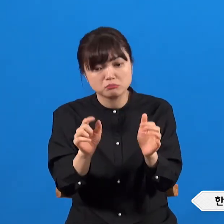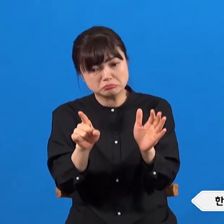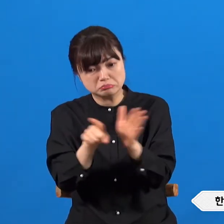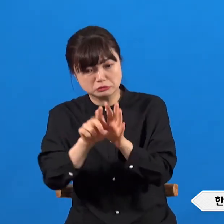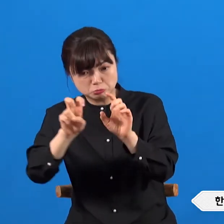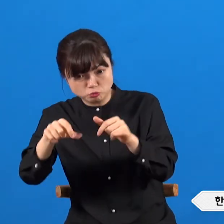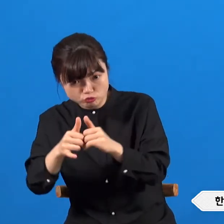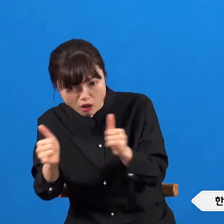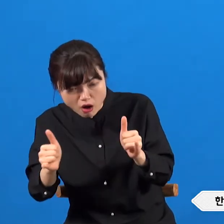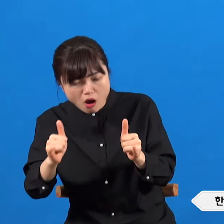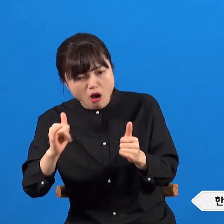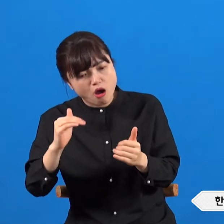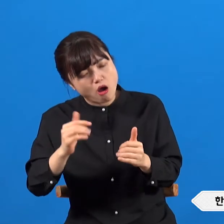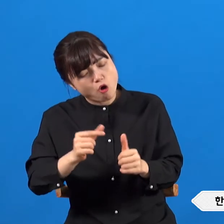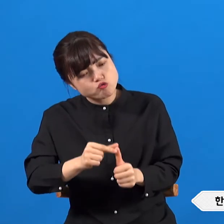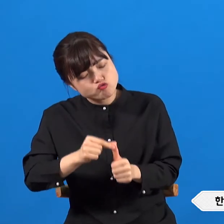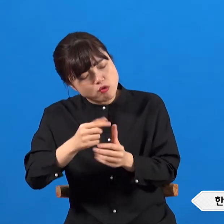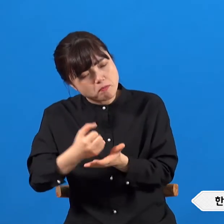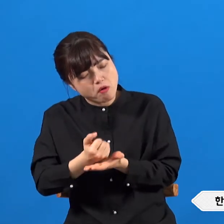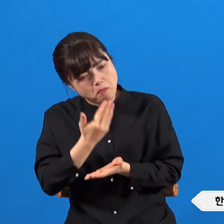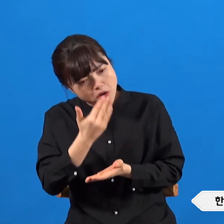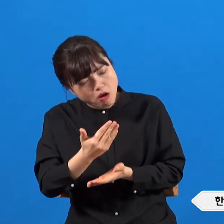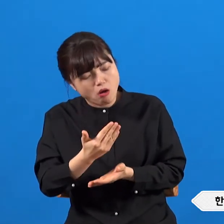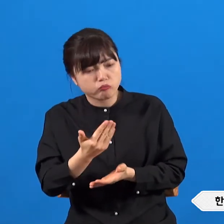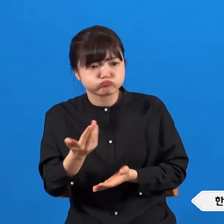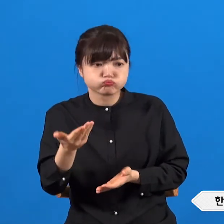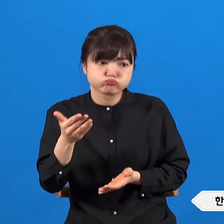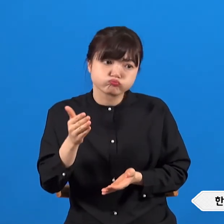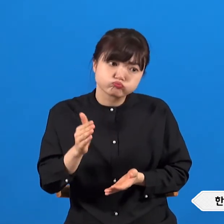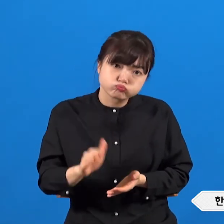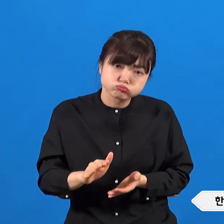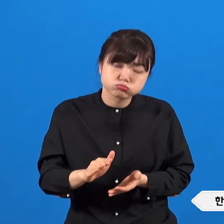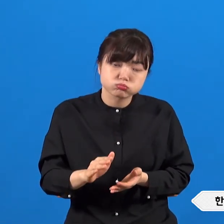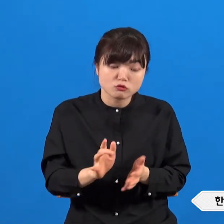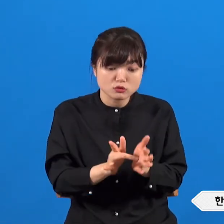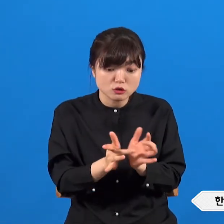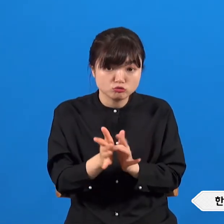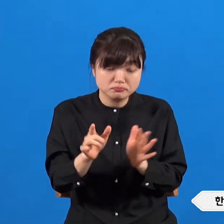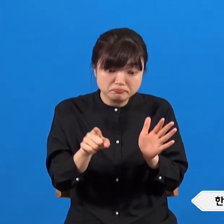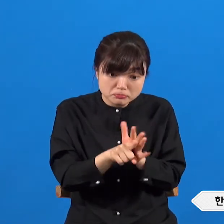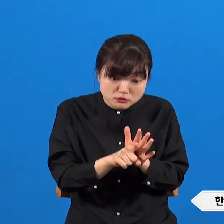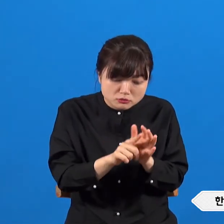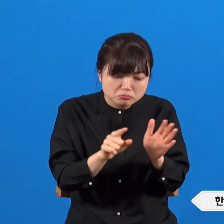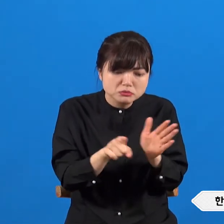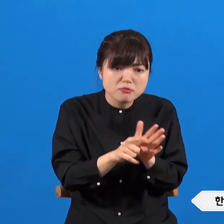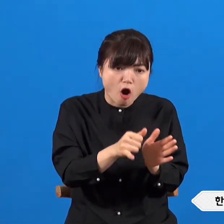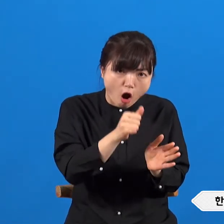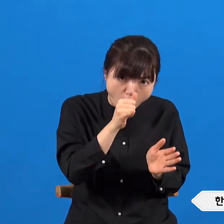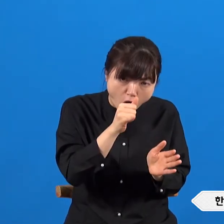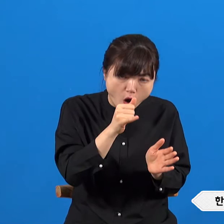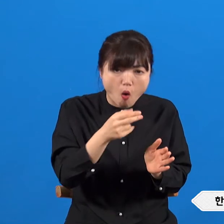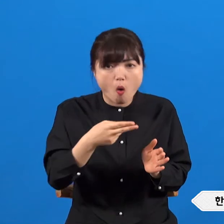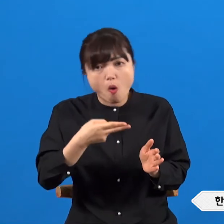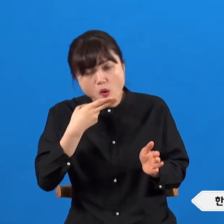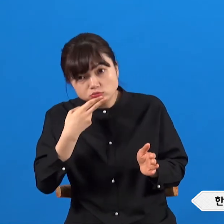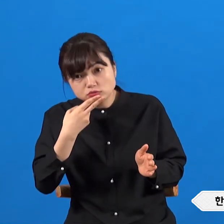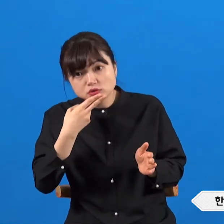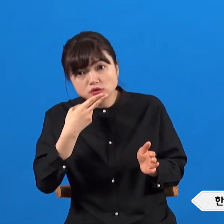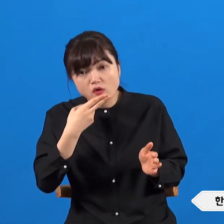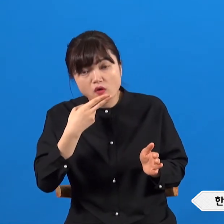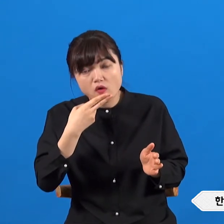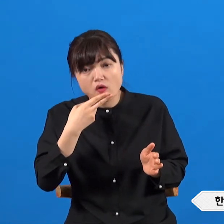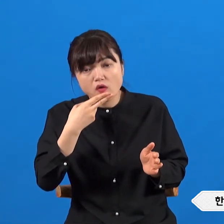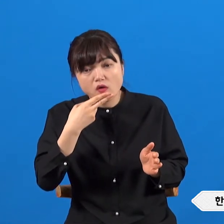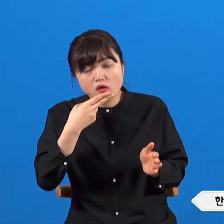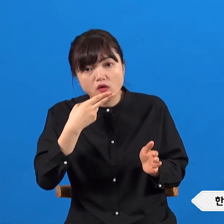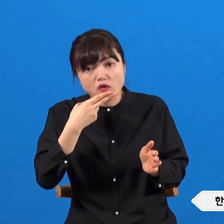믿느냐 그것에 좌우된다고 알고 있습니다. 예수님을 믿는 믿음이 있느냐 없느냐 그것에